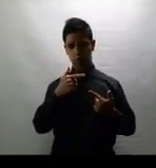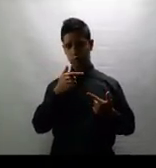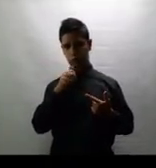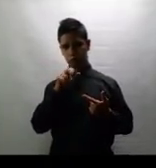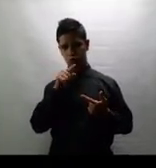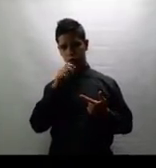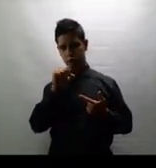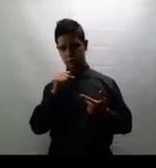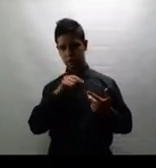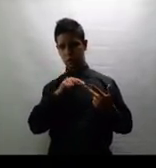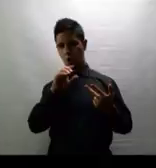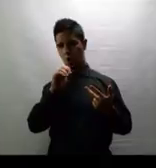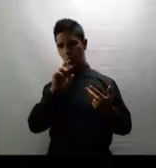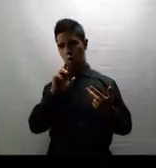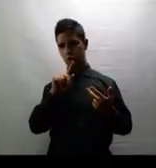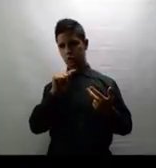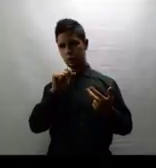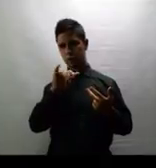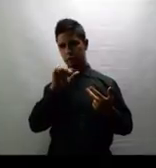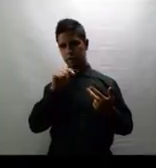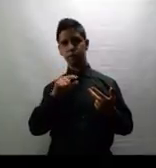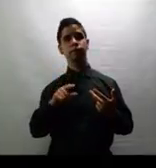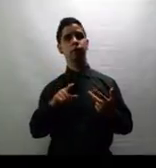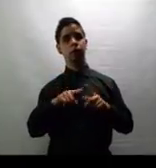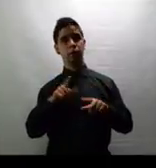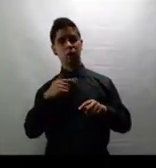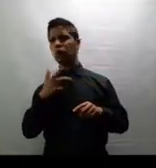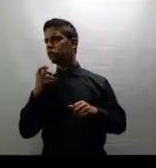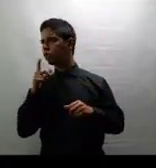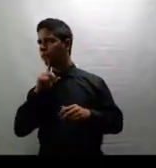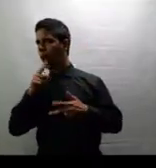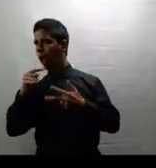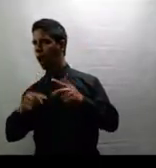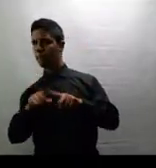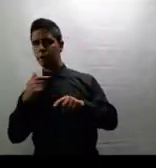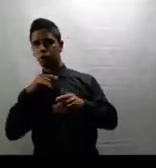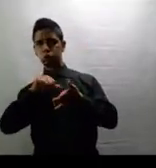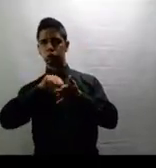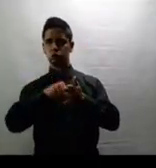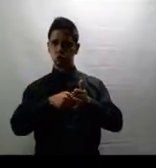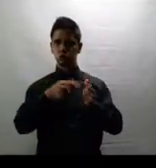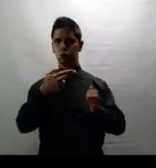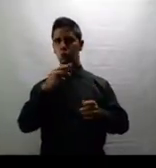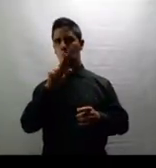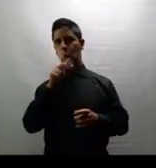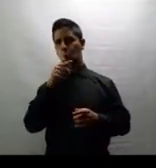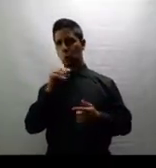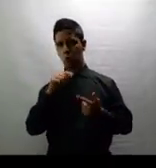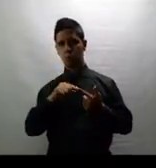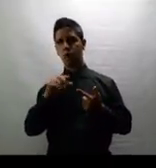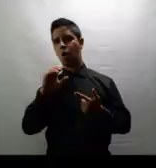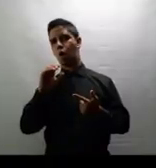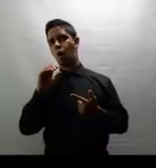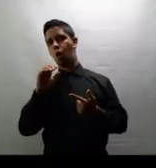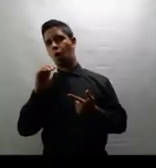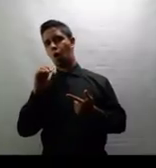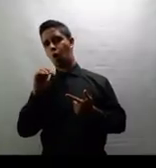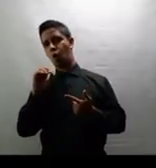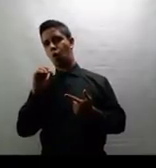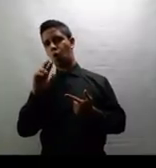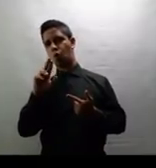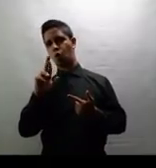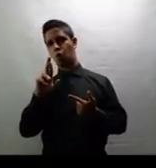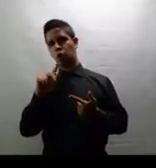los demás pero como que son todos son los que se han marcado las piezas de esta generación verdad hortensia pero